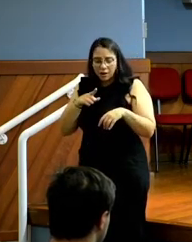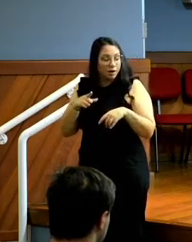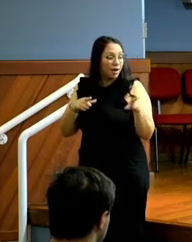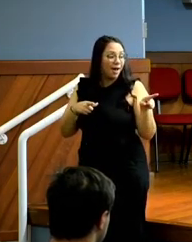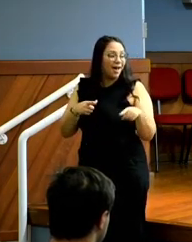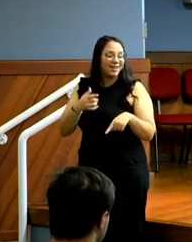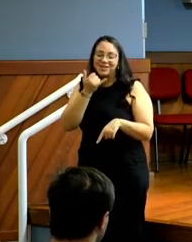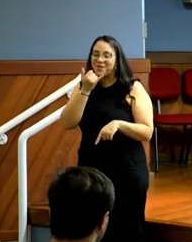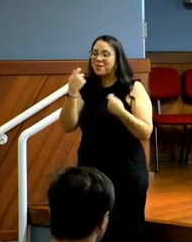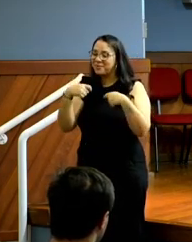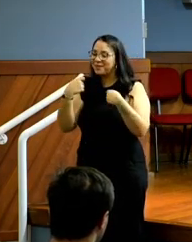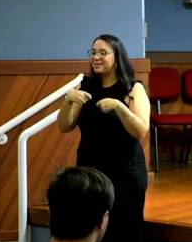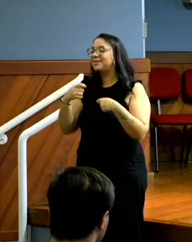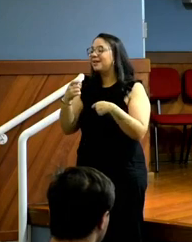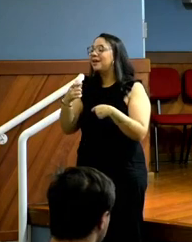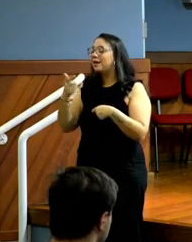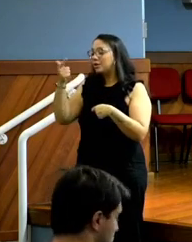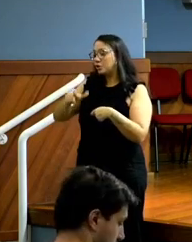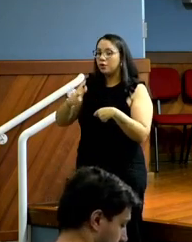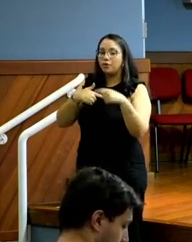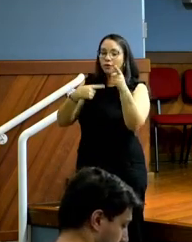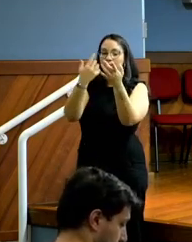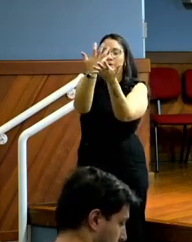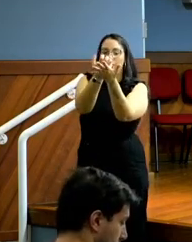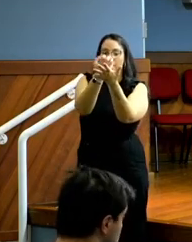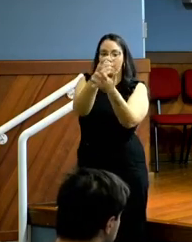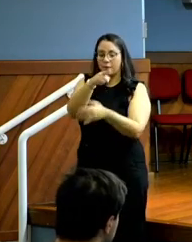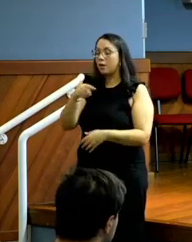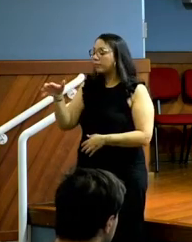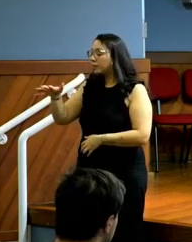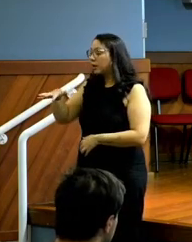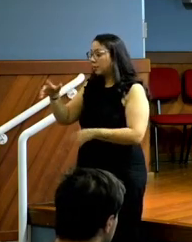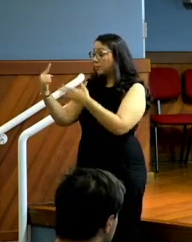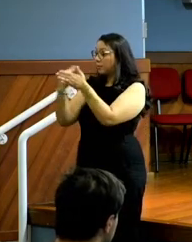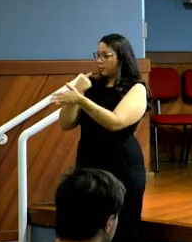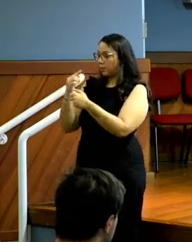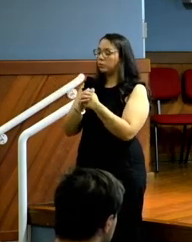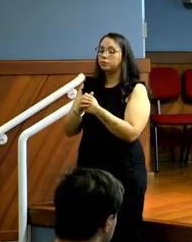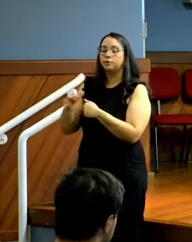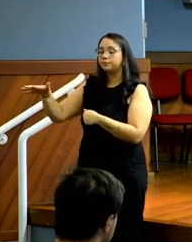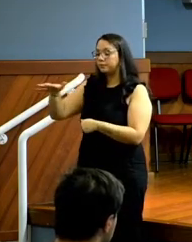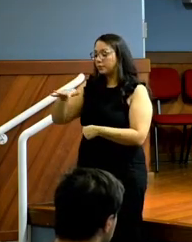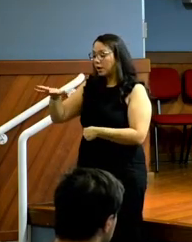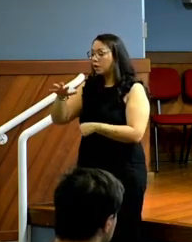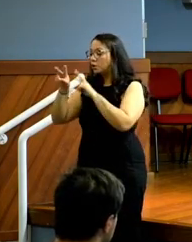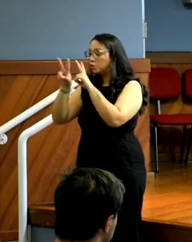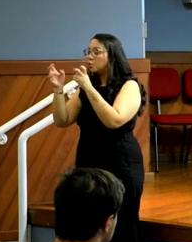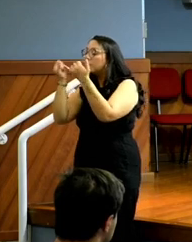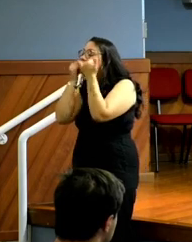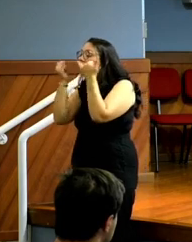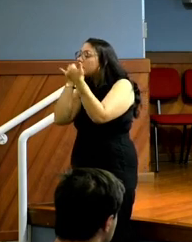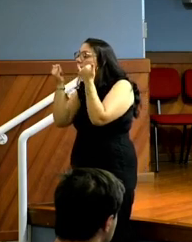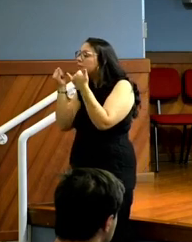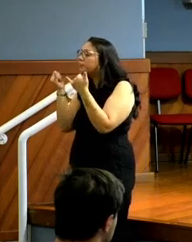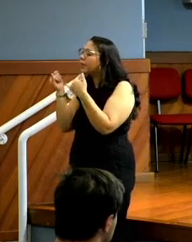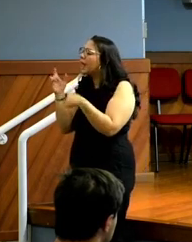tenho que repetir para a questão da fala. Então, assim, os campos que a gente usa para fazer, vamos dizer assim, a geração de metadados, a gente